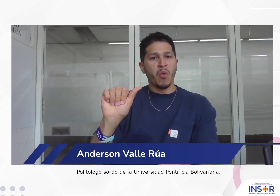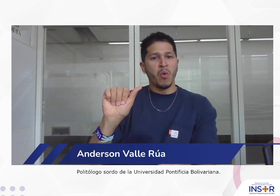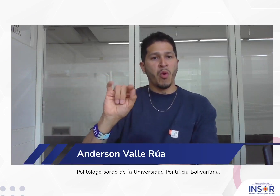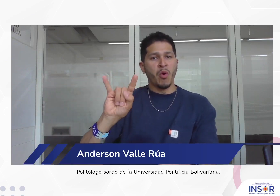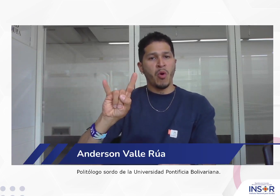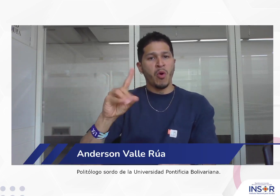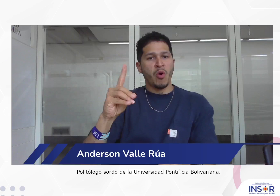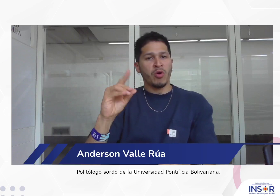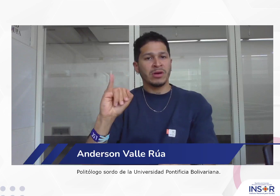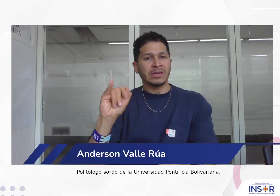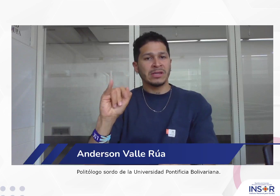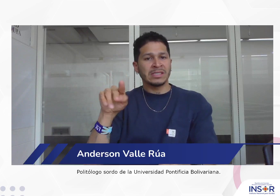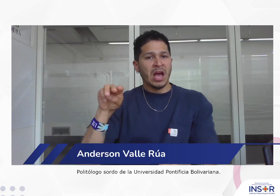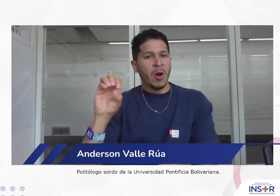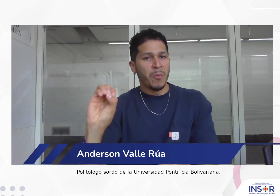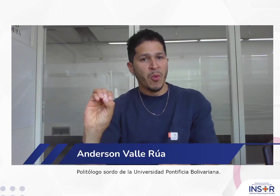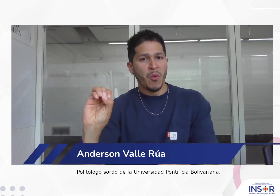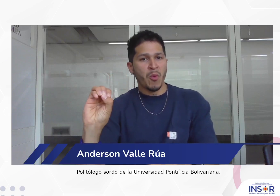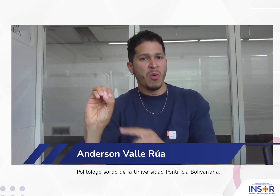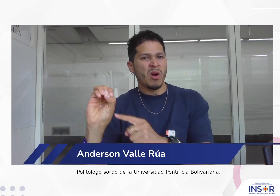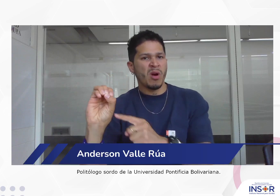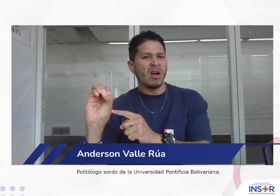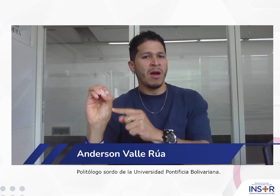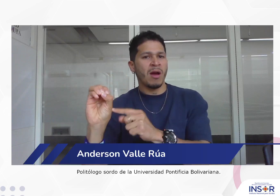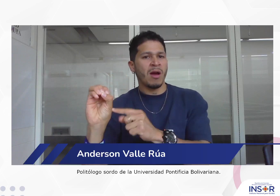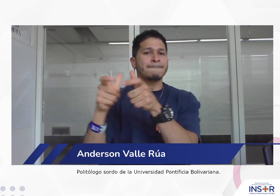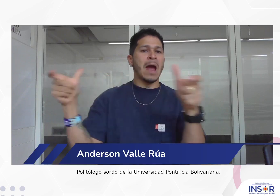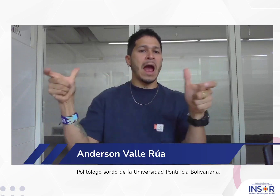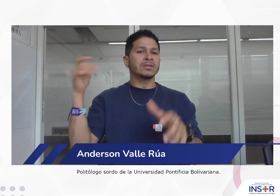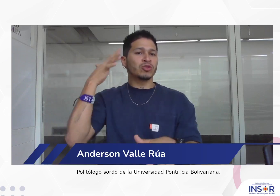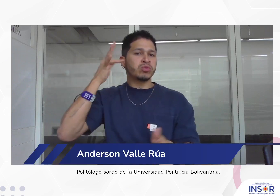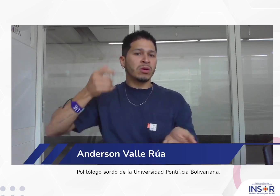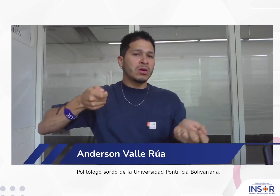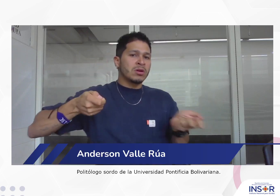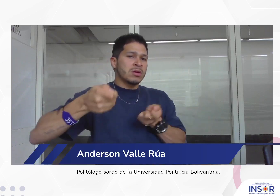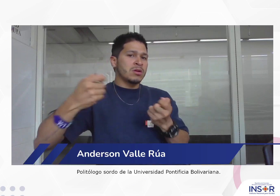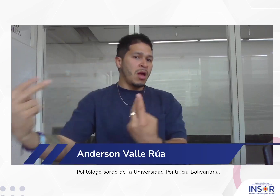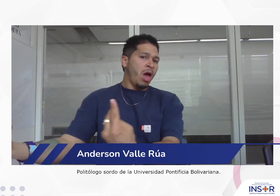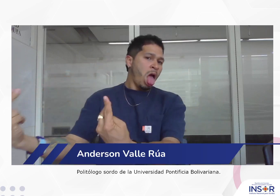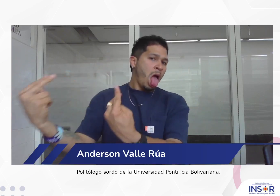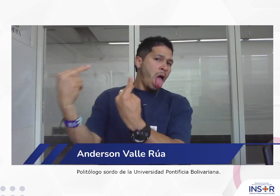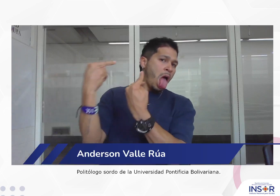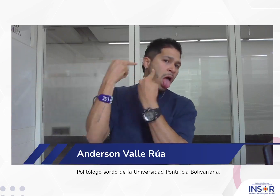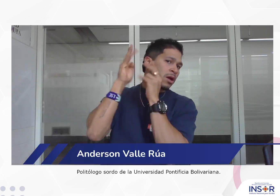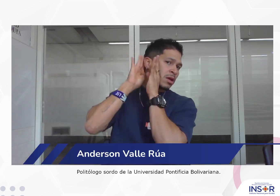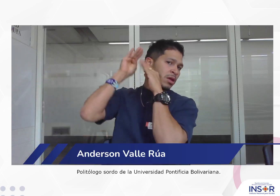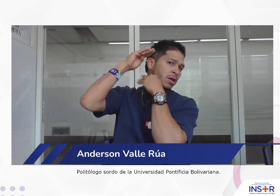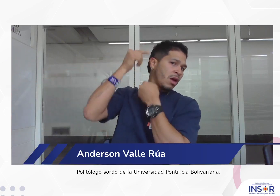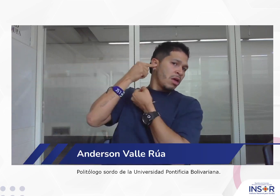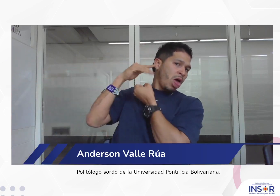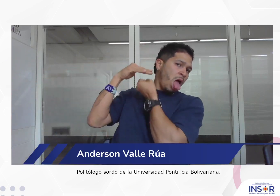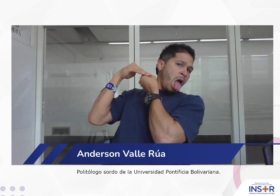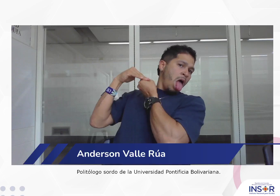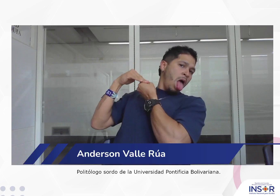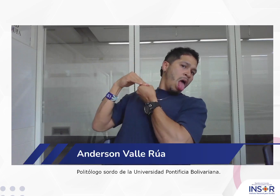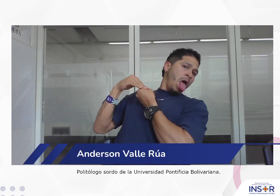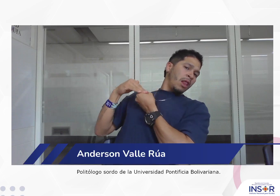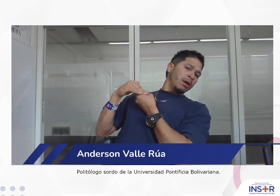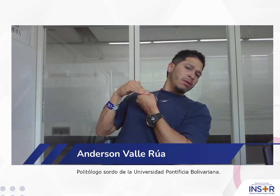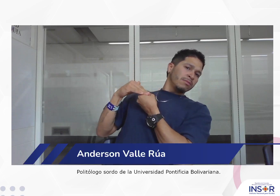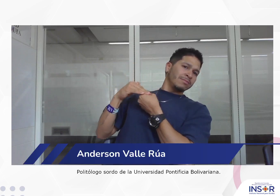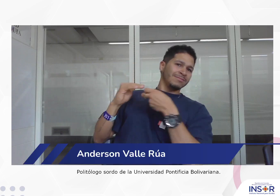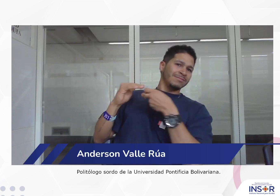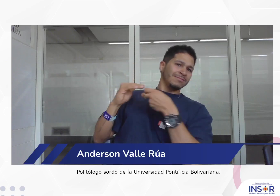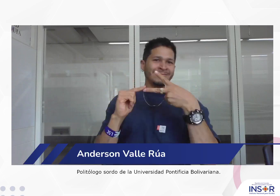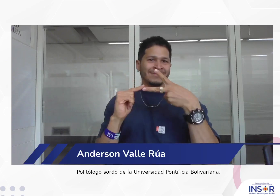o también de audismo, y esto pues se refiere a que la mayoría oyente